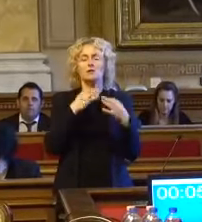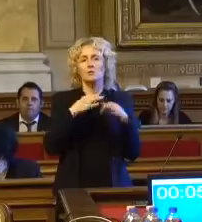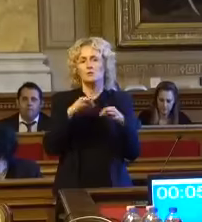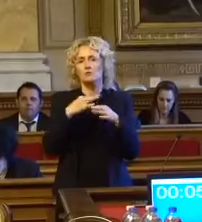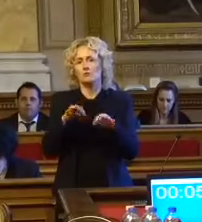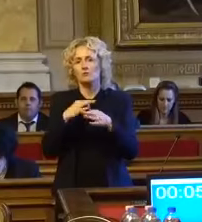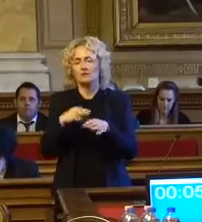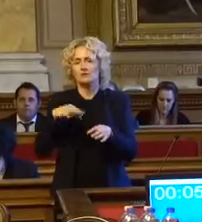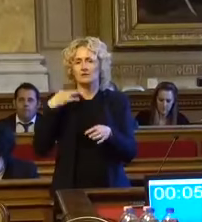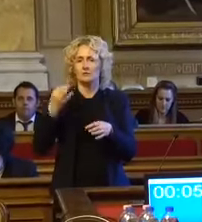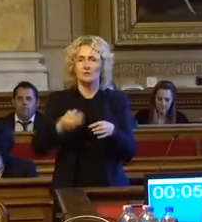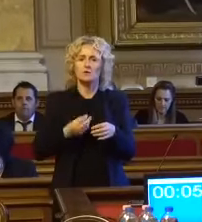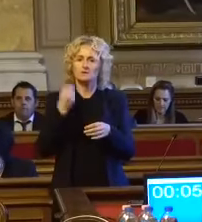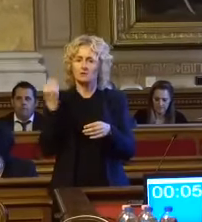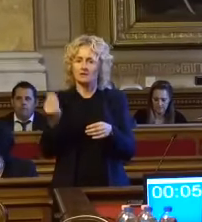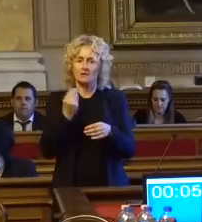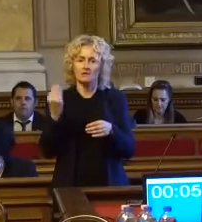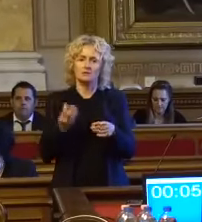előterjesztését.